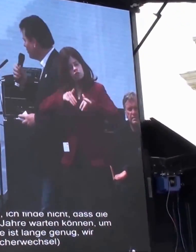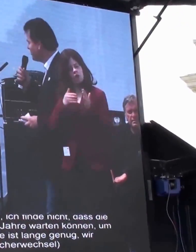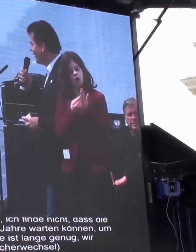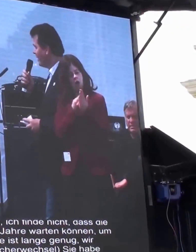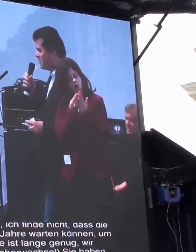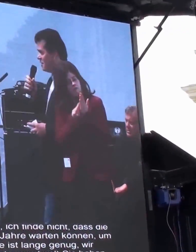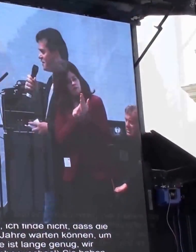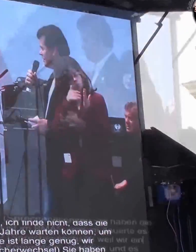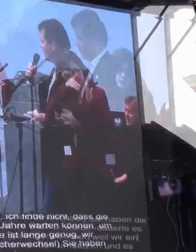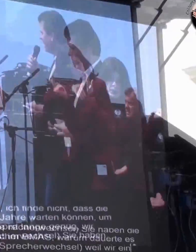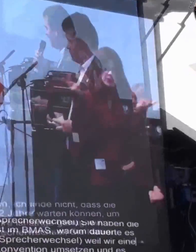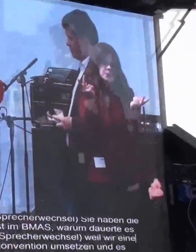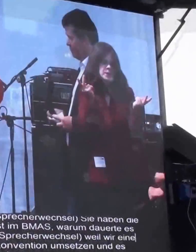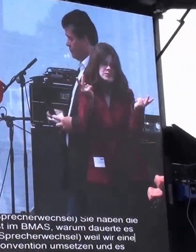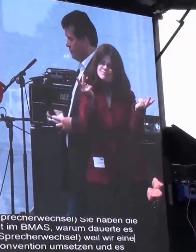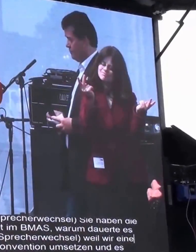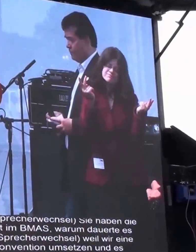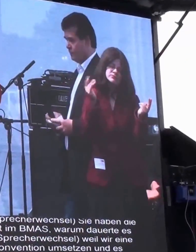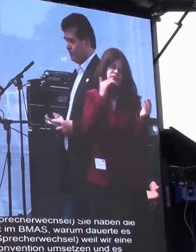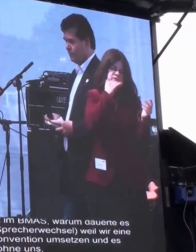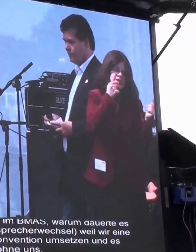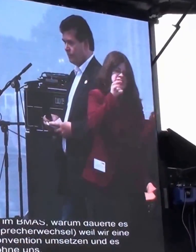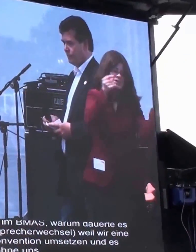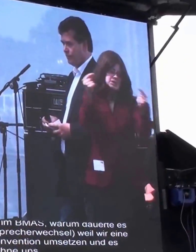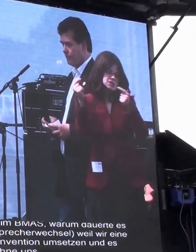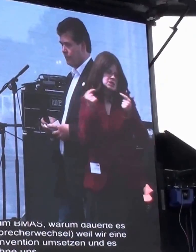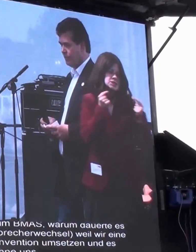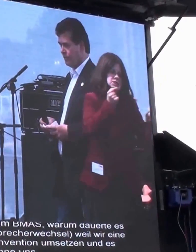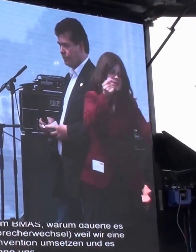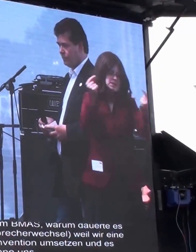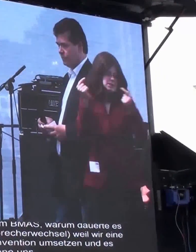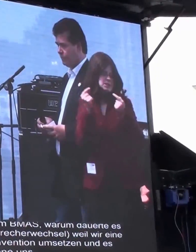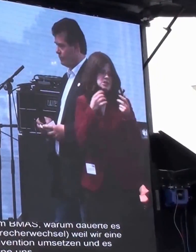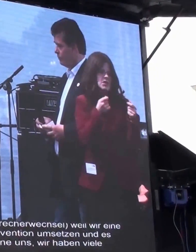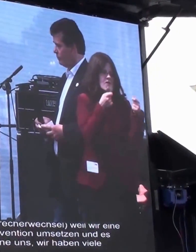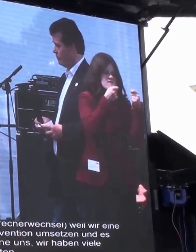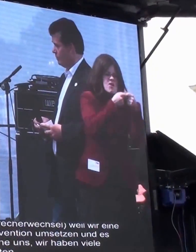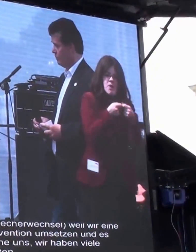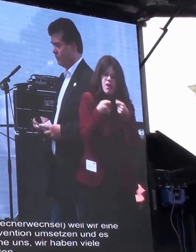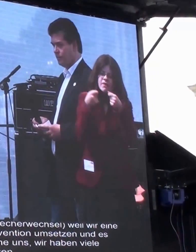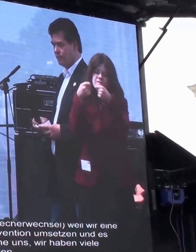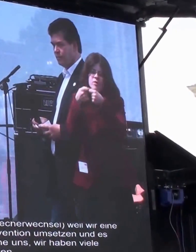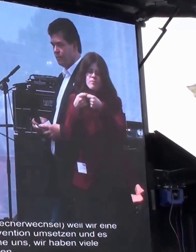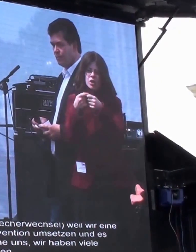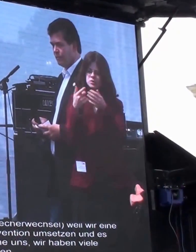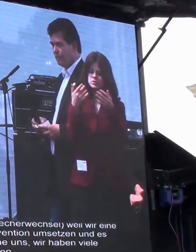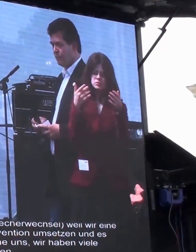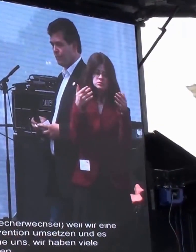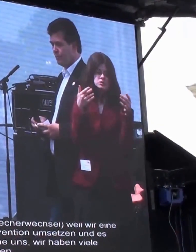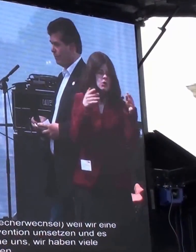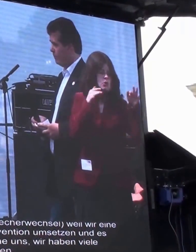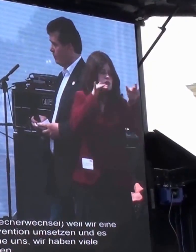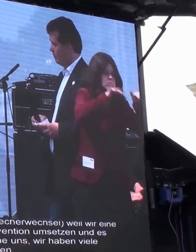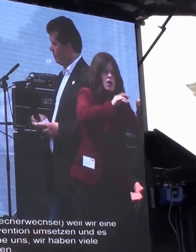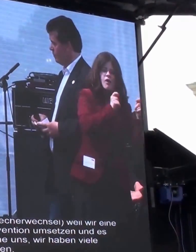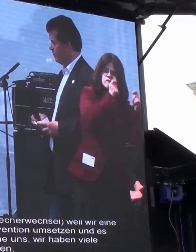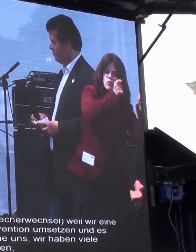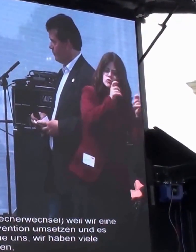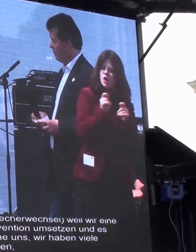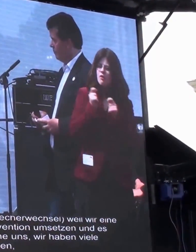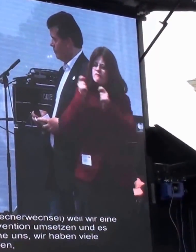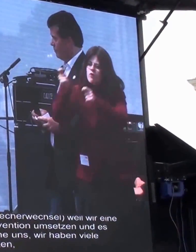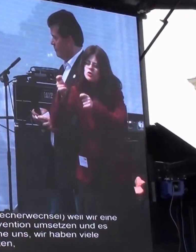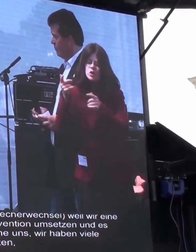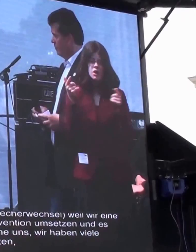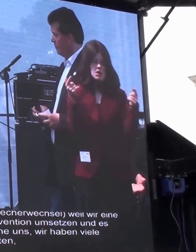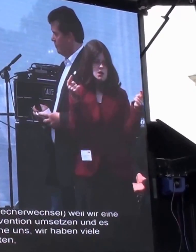für das Bundesteilhabegesetz, Andrea Nahles. Ich will Ihnen sagen, auch die Verbände, die Behindertenverbände und die Initiativen haben alle Vorschläge gemacht, aber